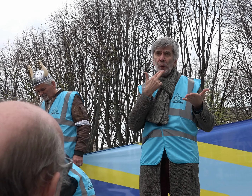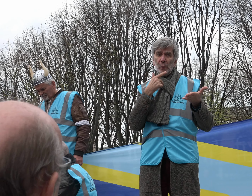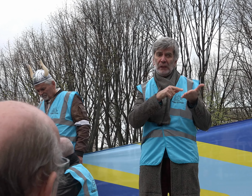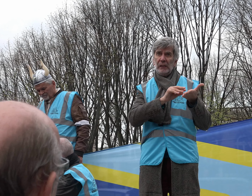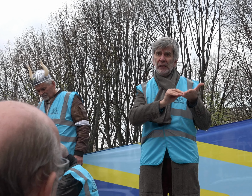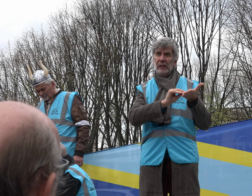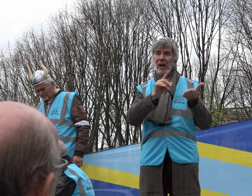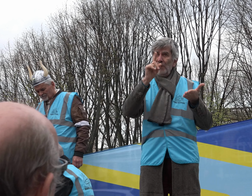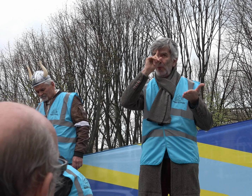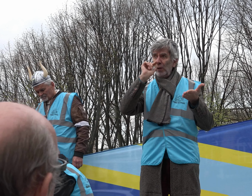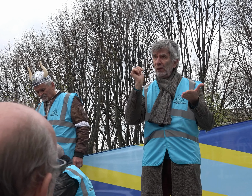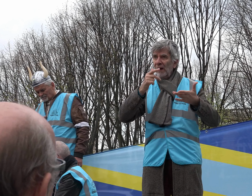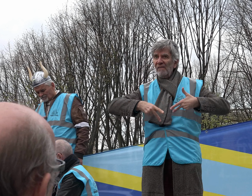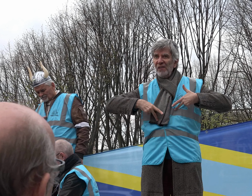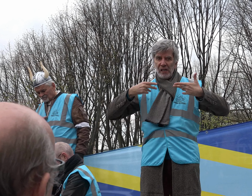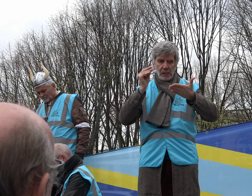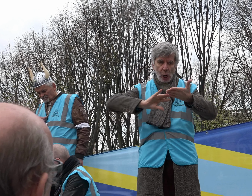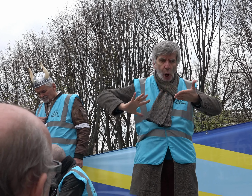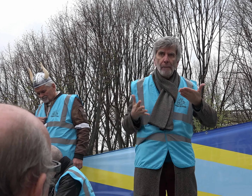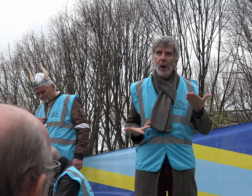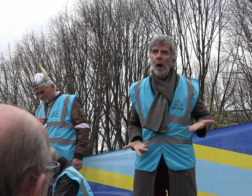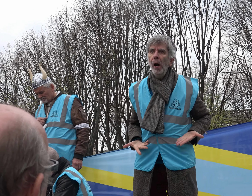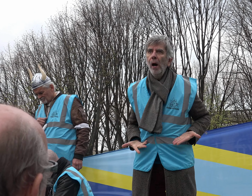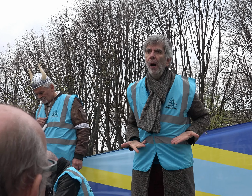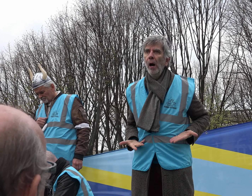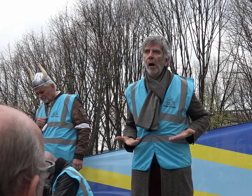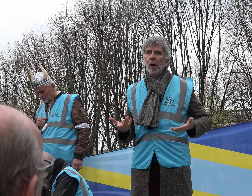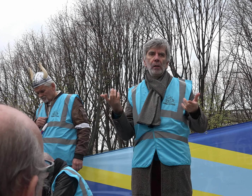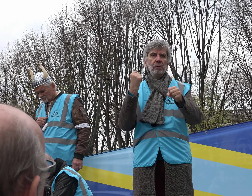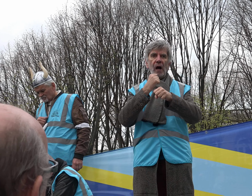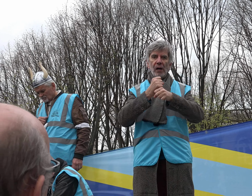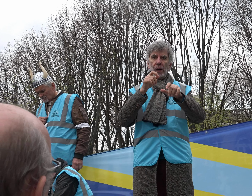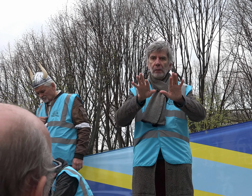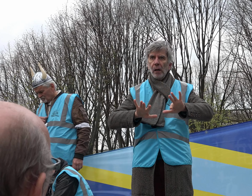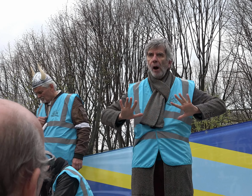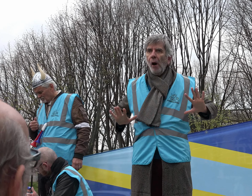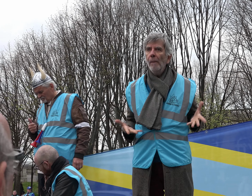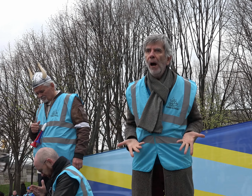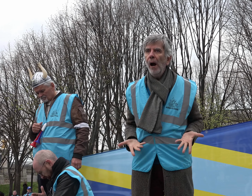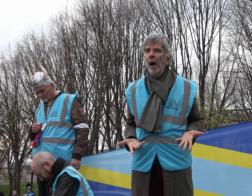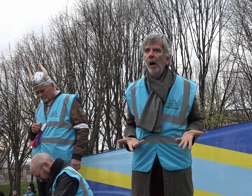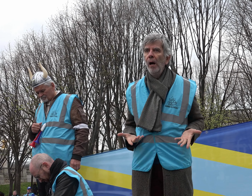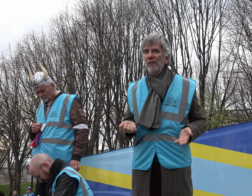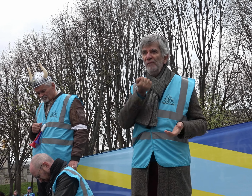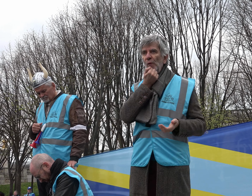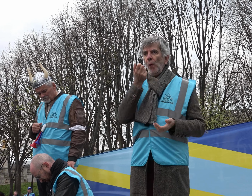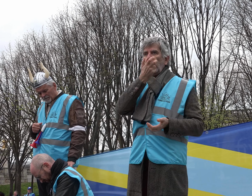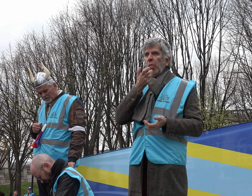D la question, à quoi sert l'oralisation ? Comment vivre au quotidien ? Comment accéder